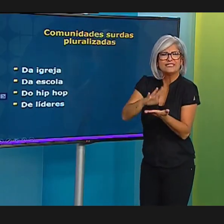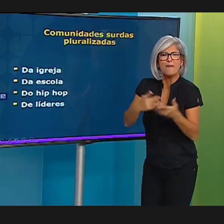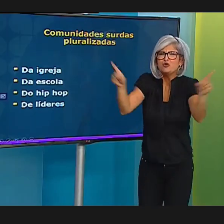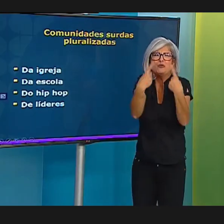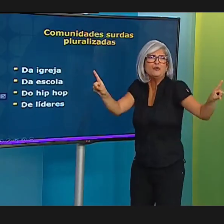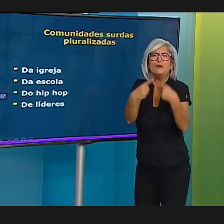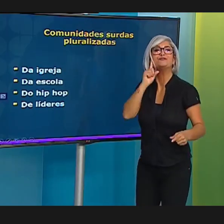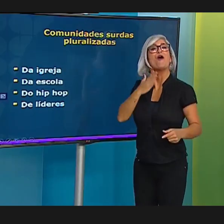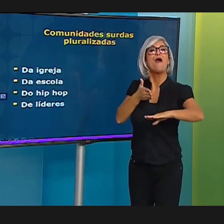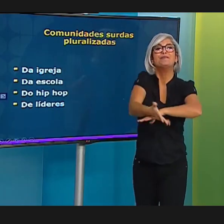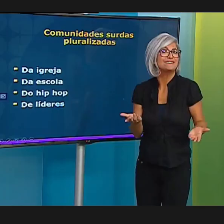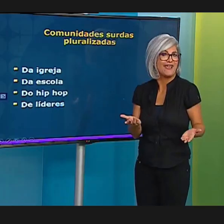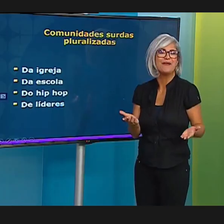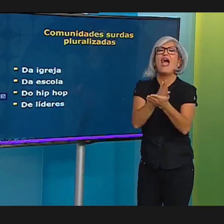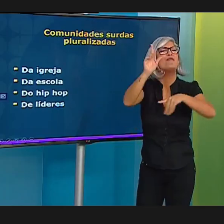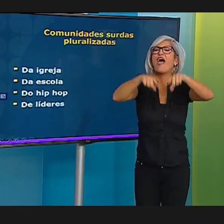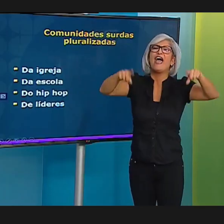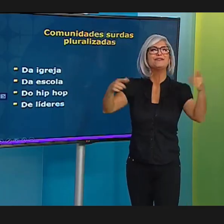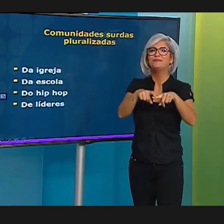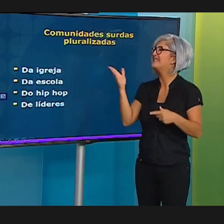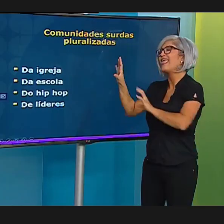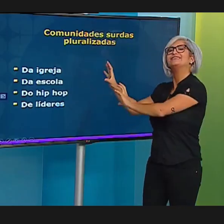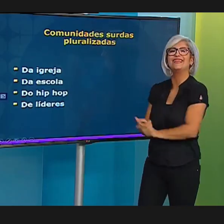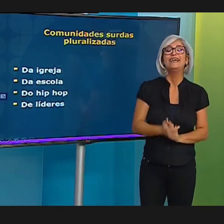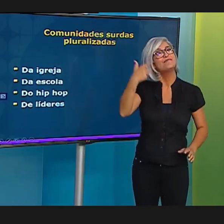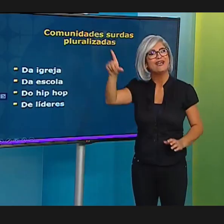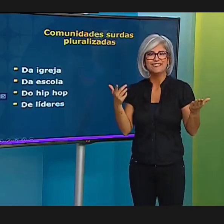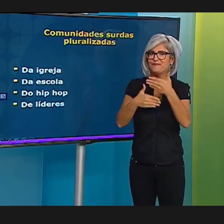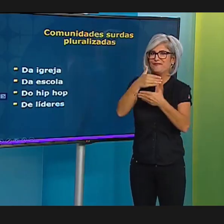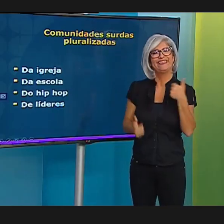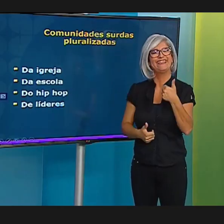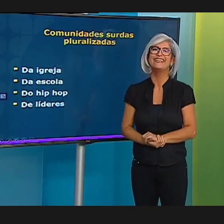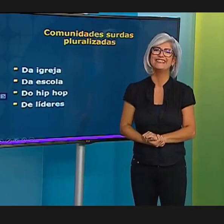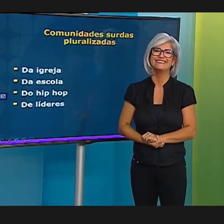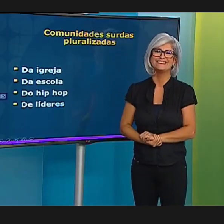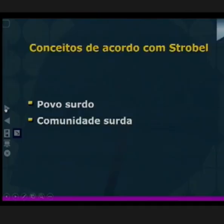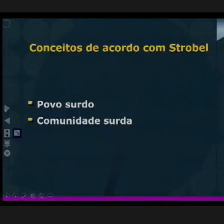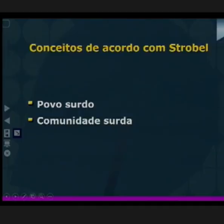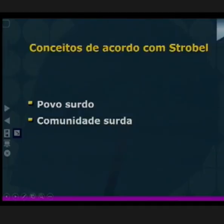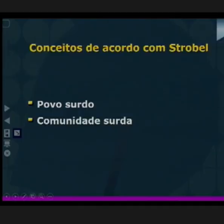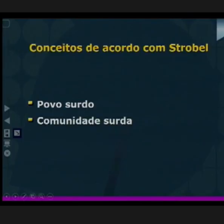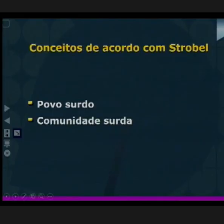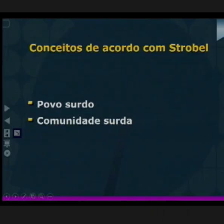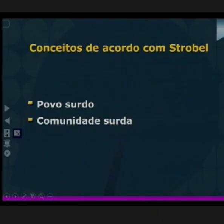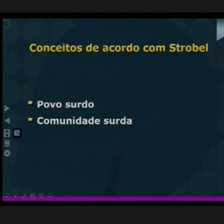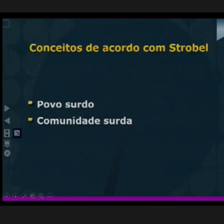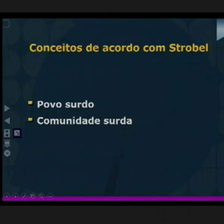diferenciada, por exemplo, de samba, o surdo pode, então, participar de vários ambientes e várias comunidades. Vamos aos slides novamente? Então, conceitos de acordo com